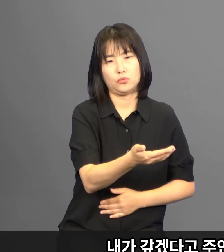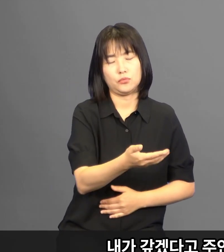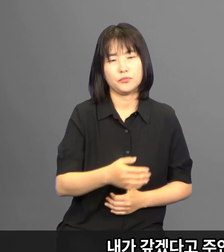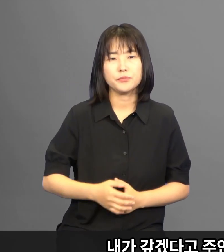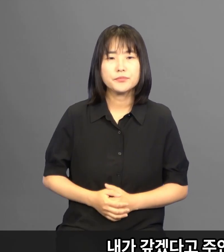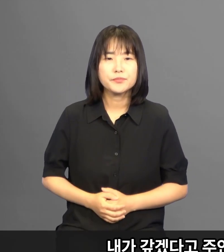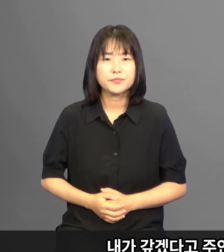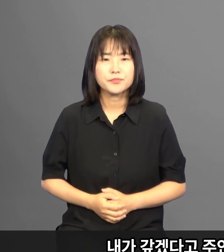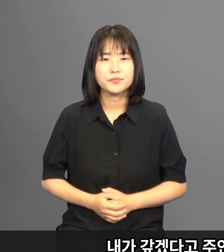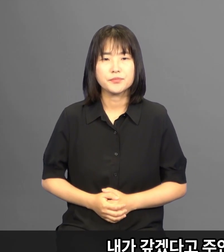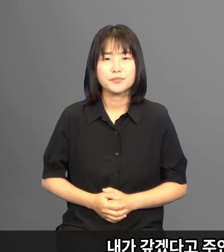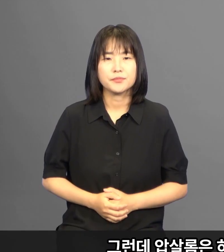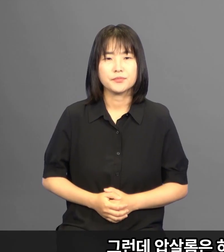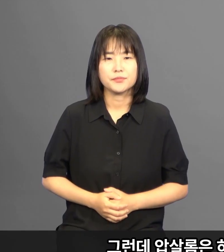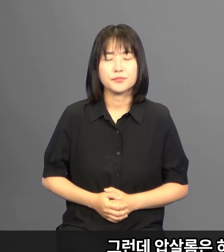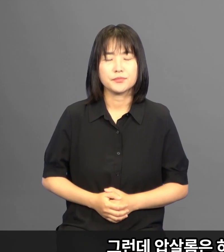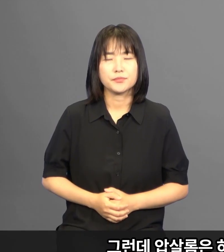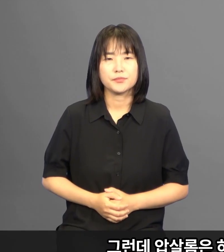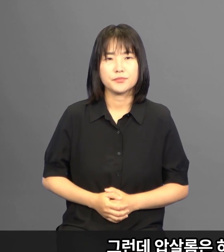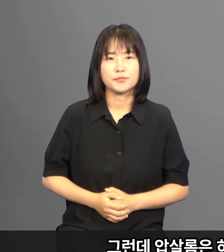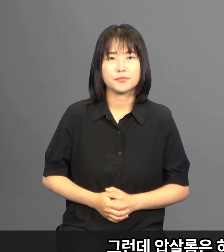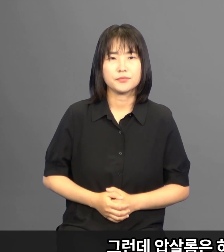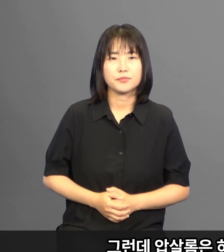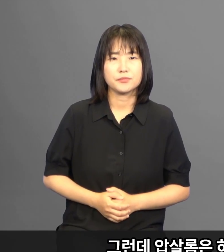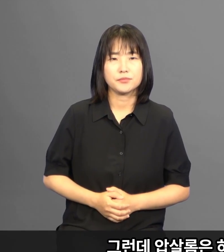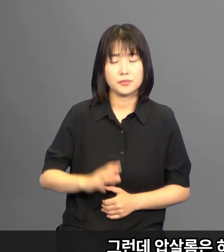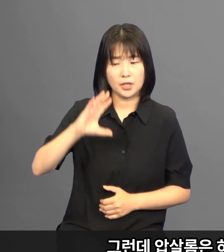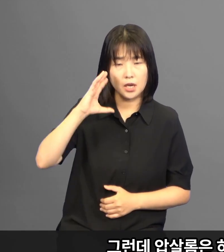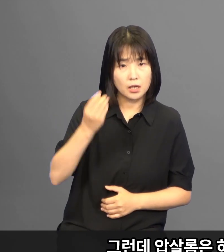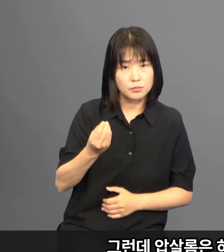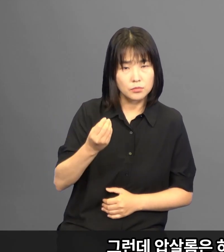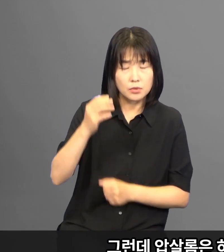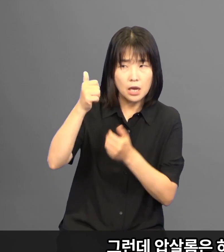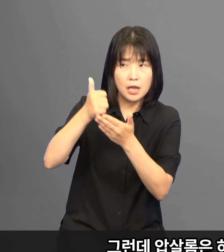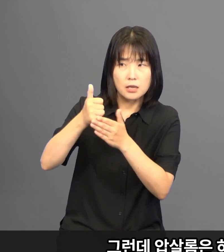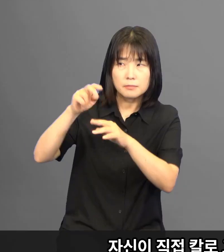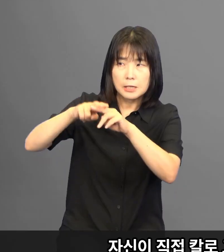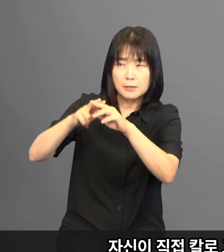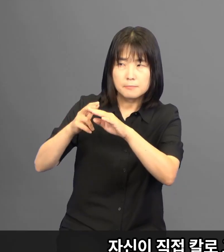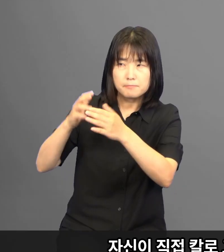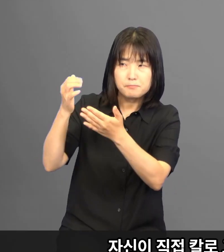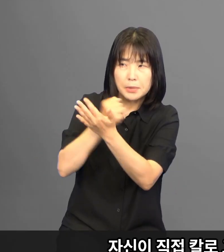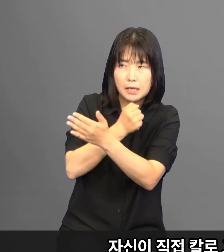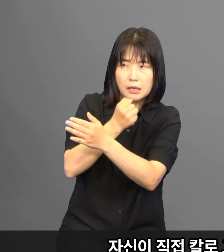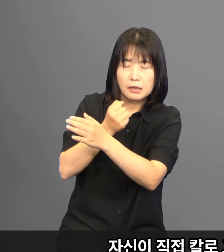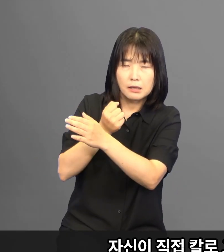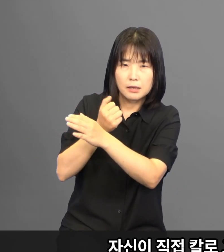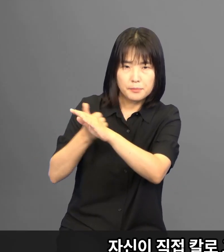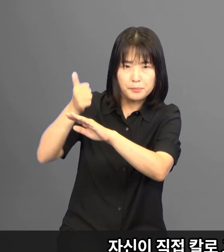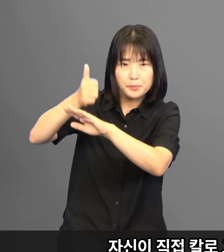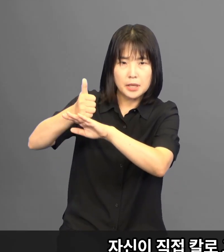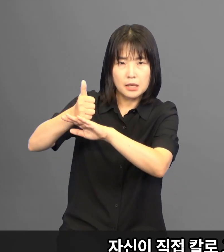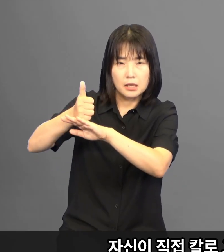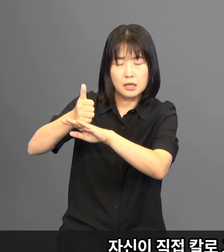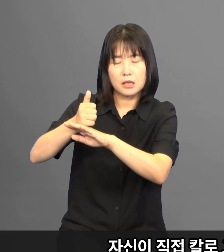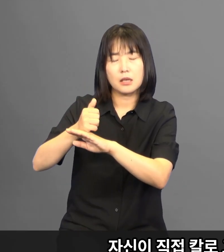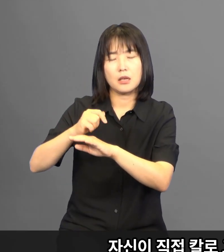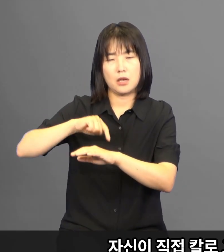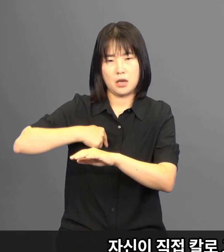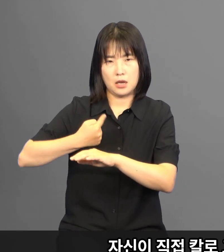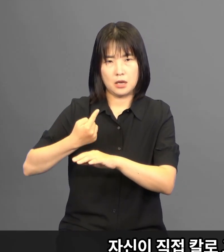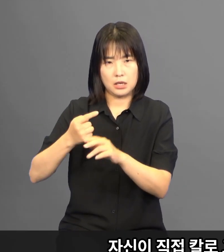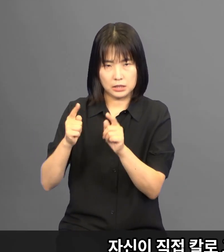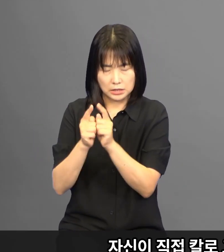말씀을 하였습니다. 그런데 압살롬은 하나님의 자리를 찬탈하고 자신이 직접 칼로 그